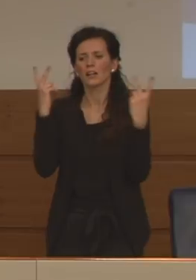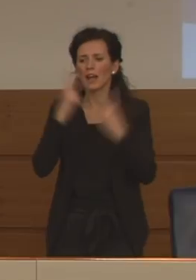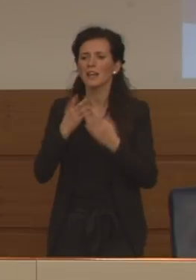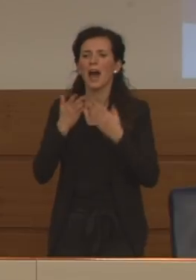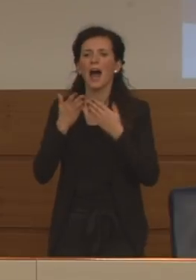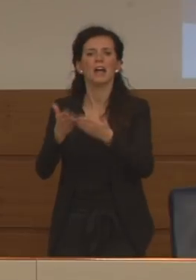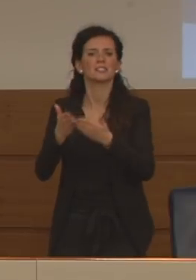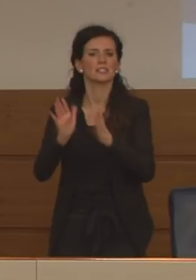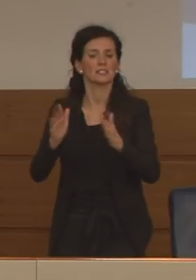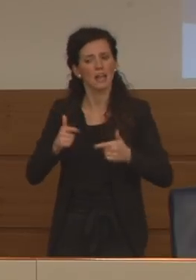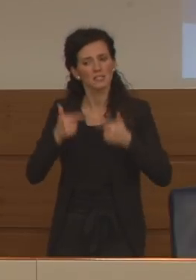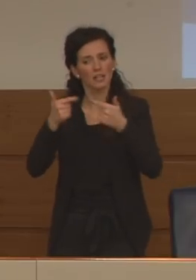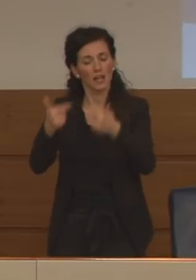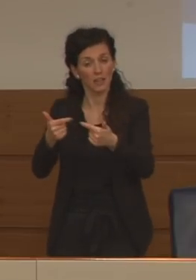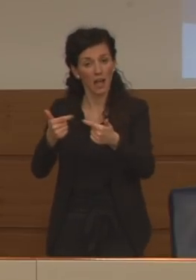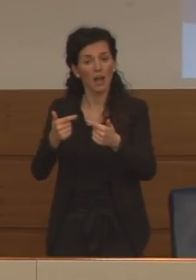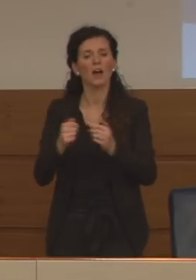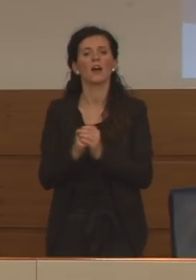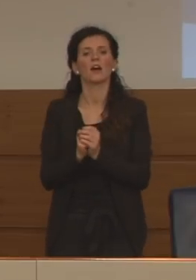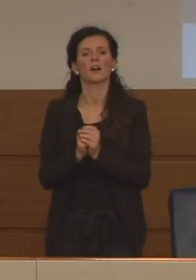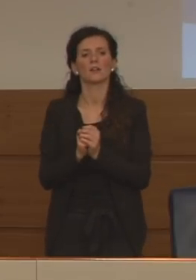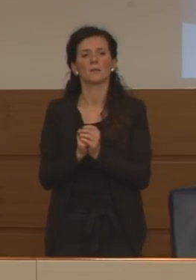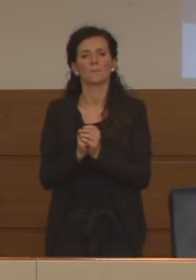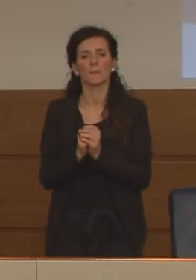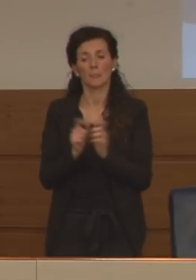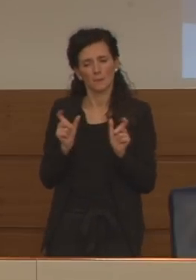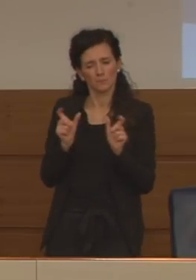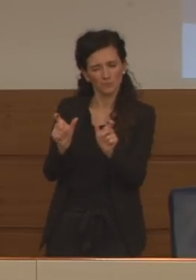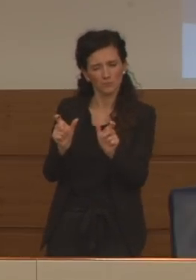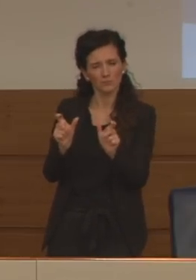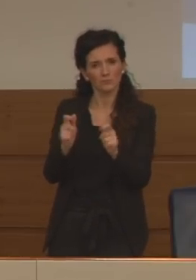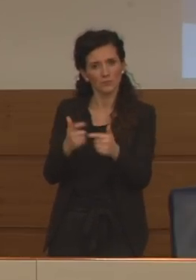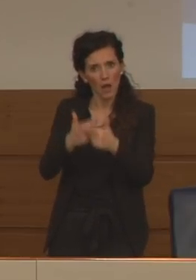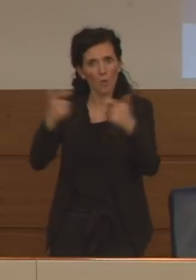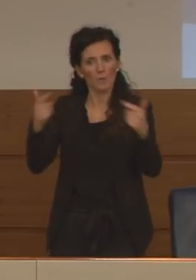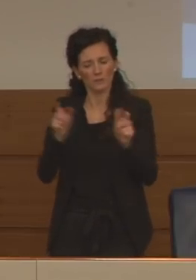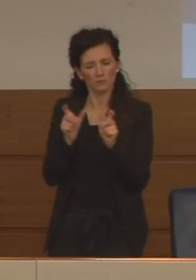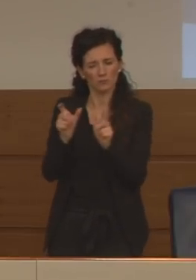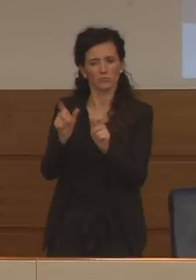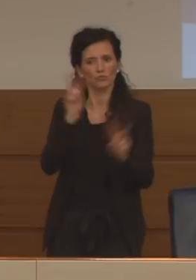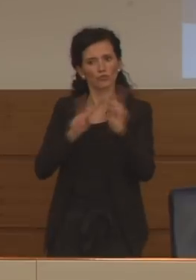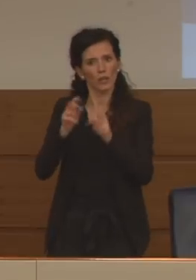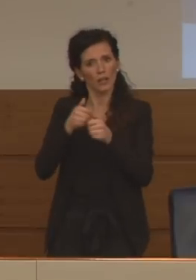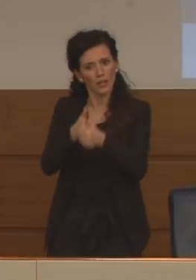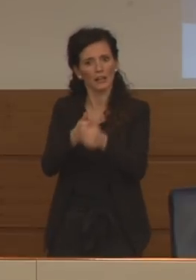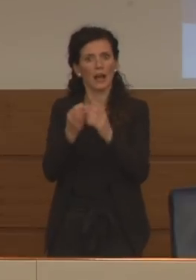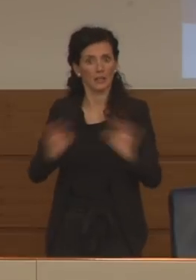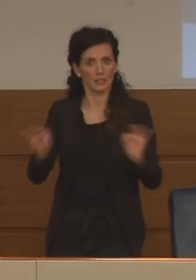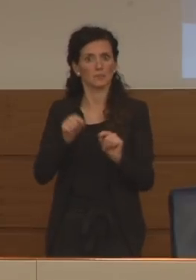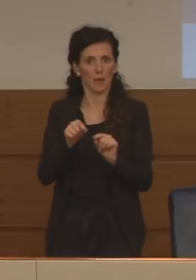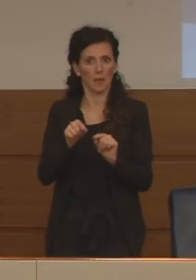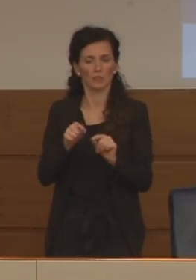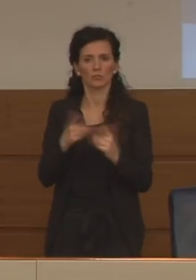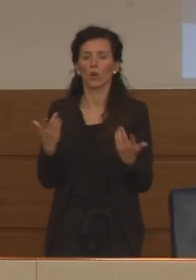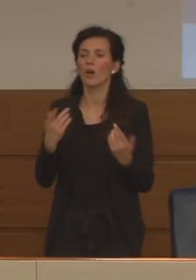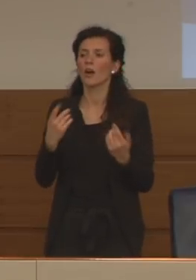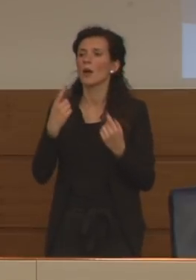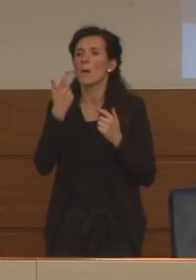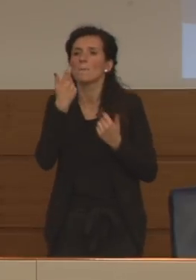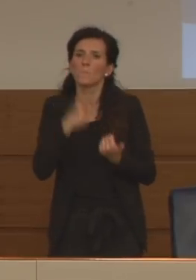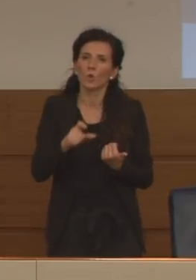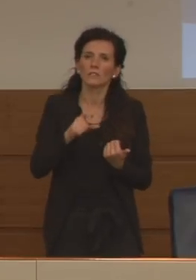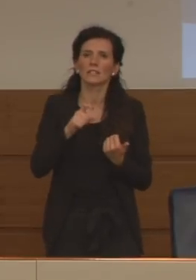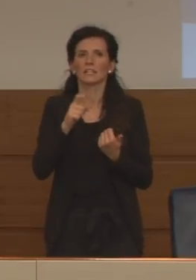dall'altro nel rafforzare le misure per ridurre la circolazione le ipotesi poi le valuteremo e valuteremo con